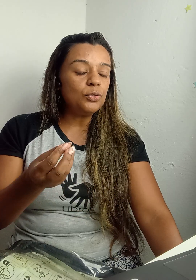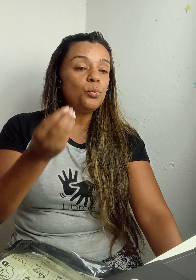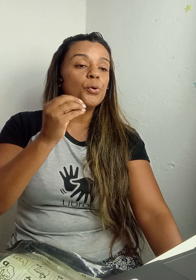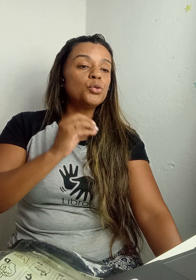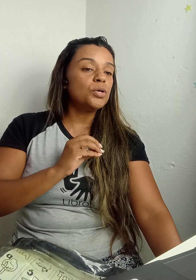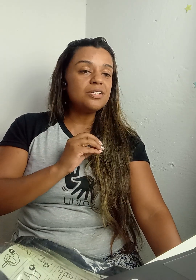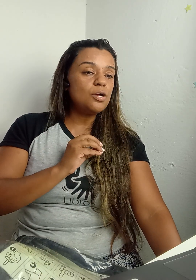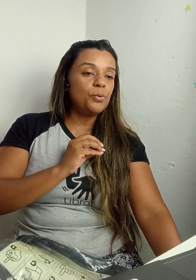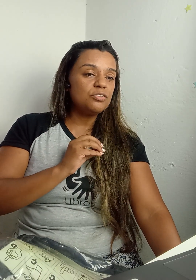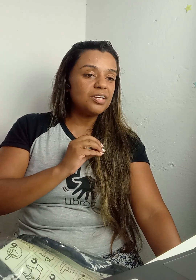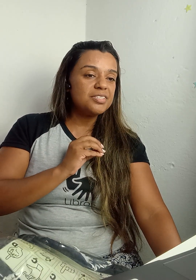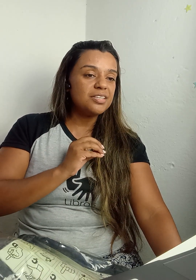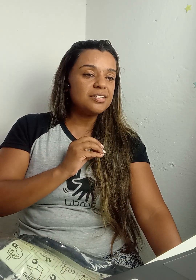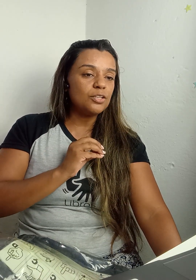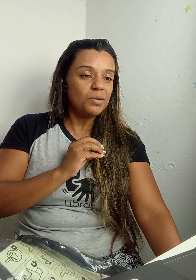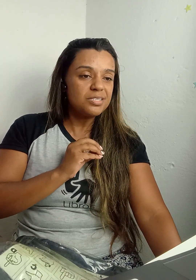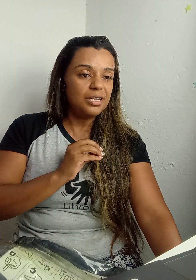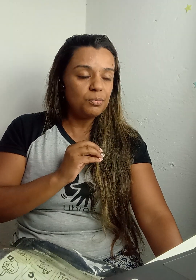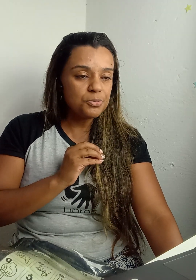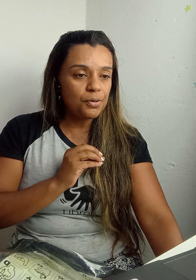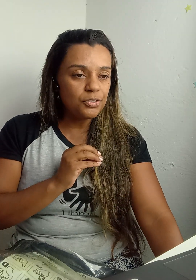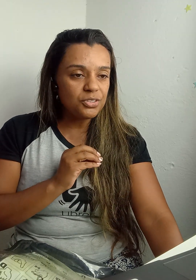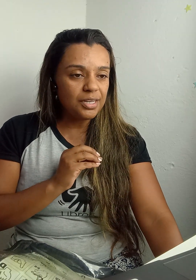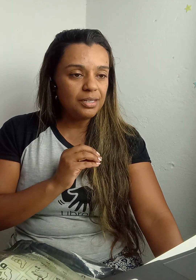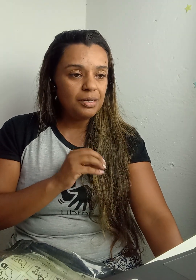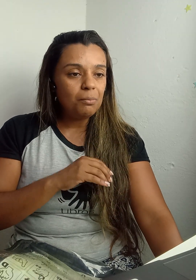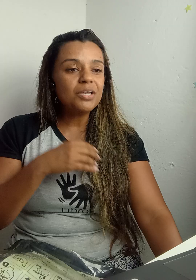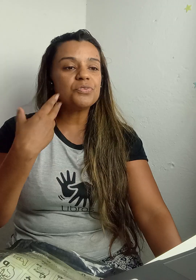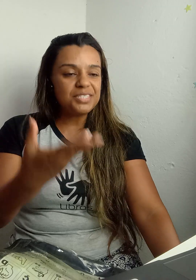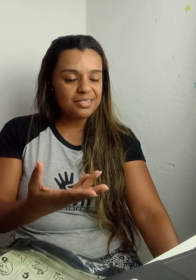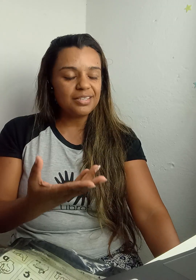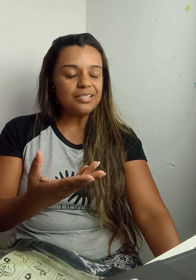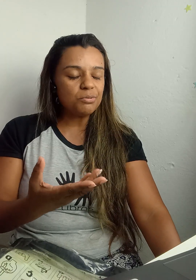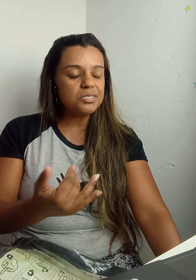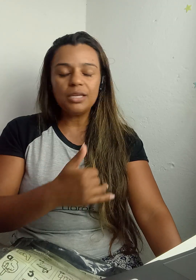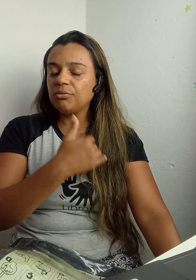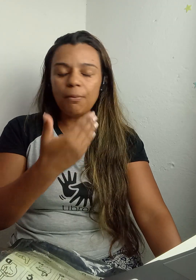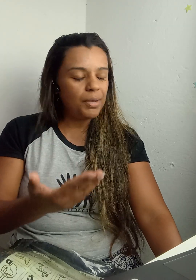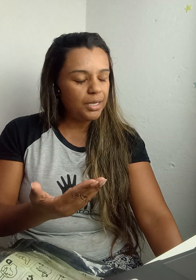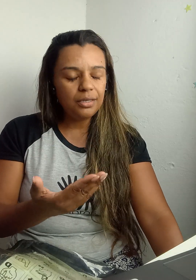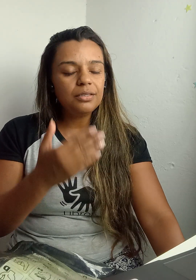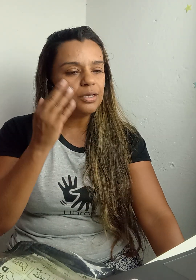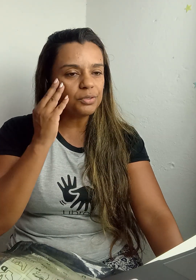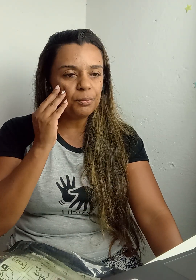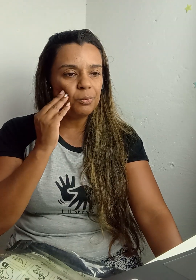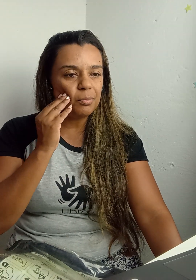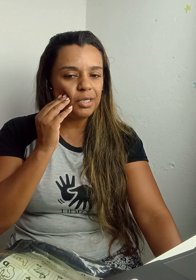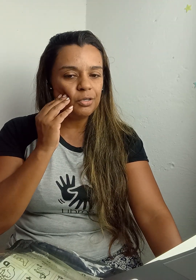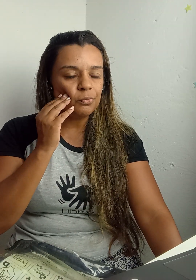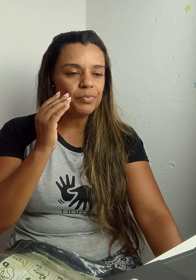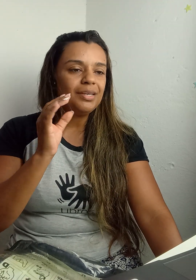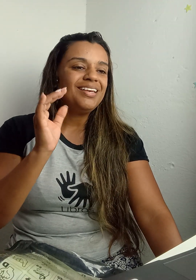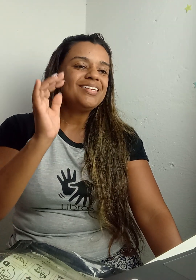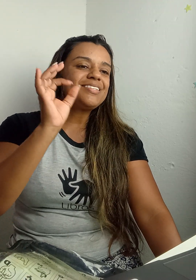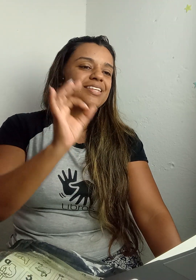No português não pode ficar sem acento, mas na Libras pode, tá? Mas se você quiser trazer o acento também, não tem problema nenhum.